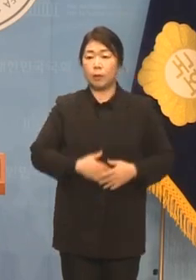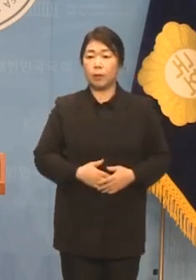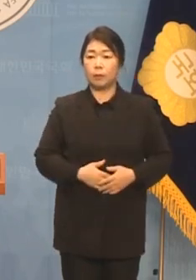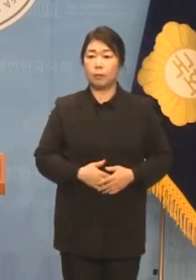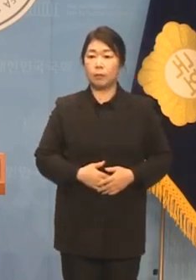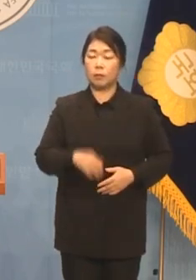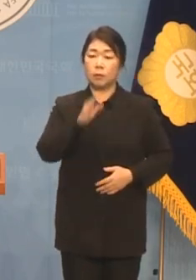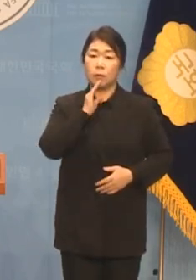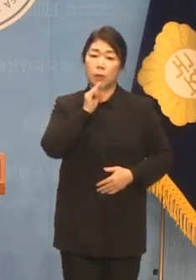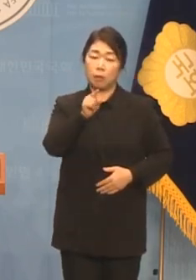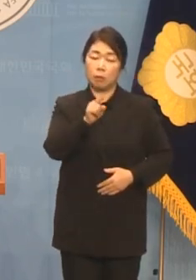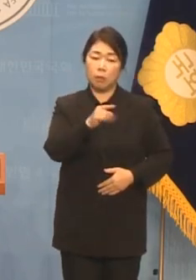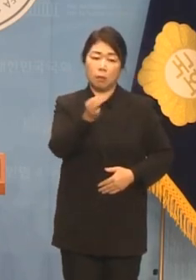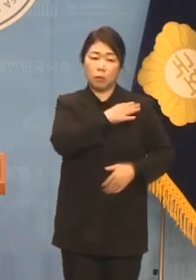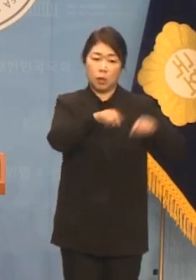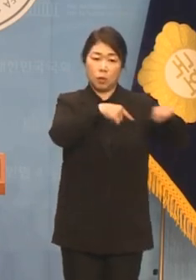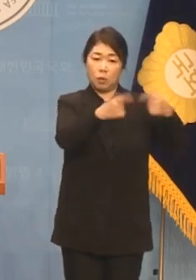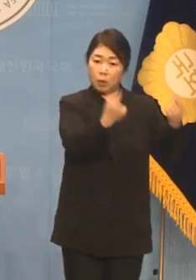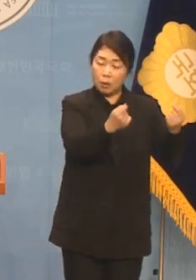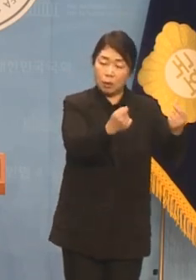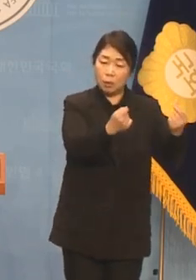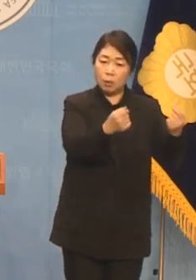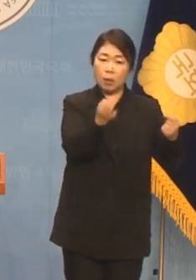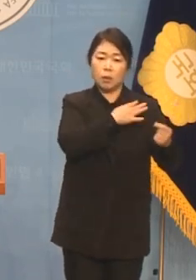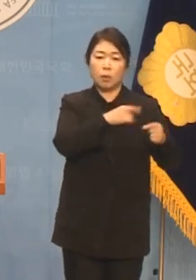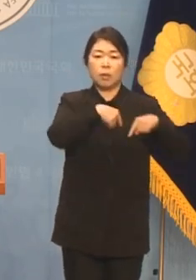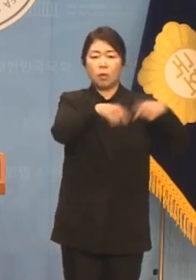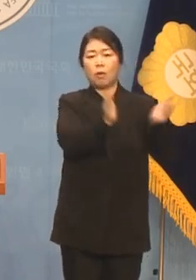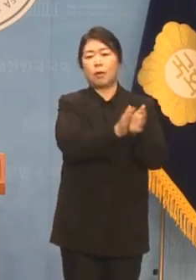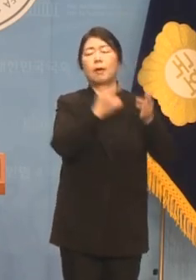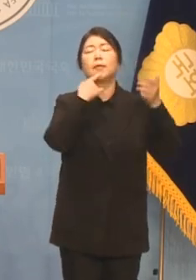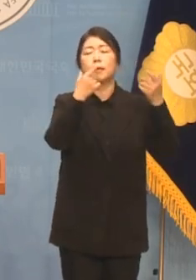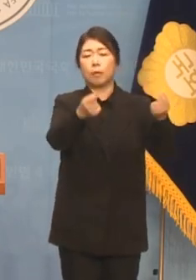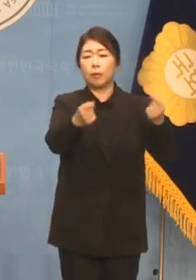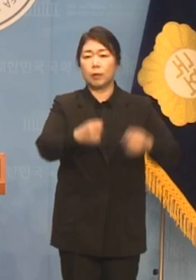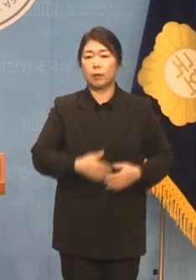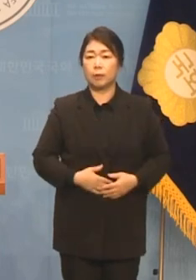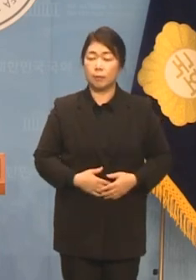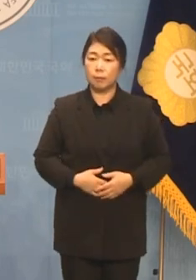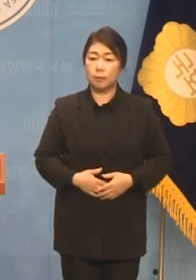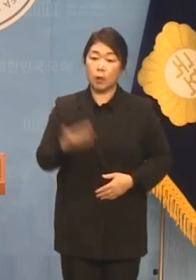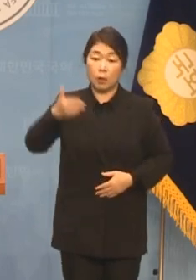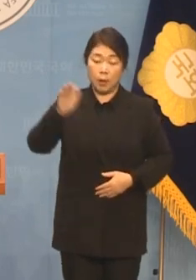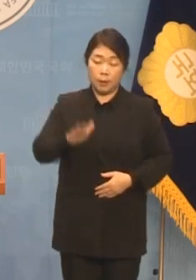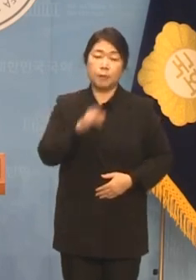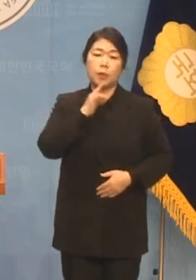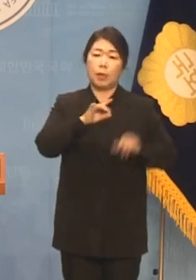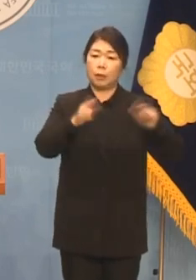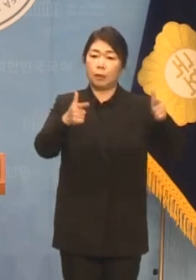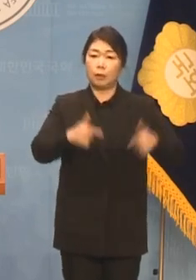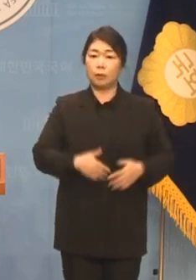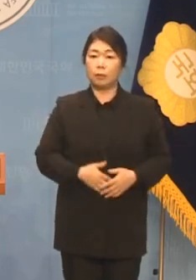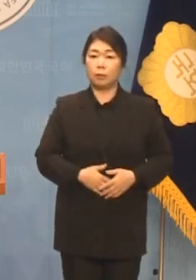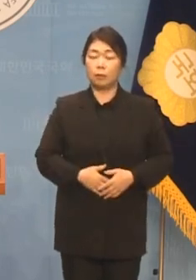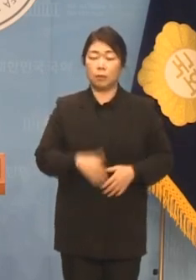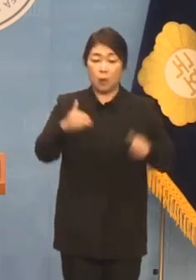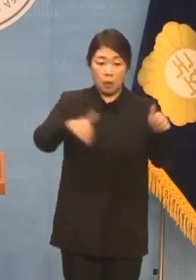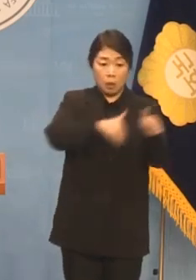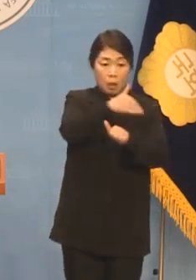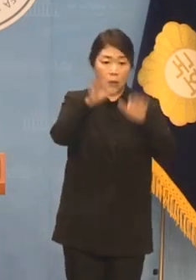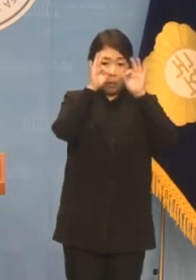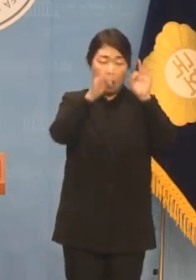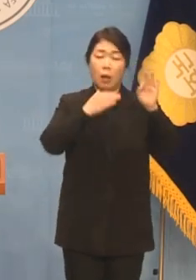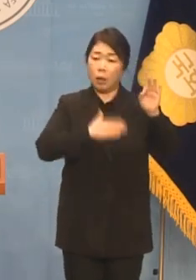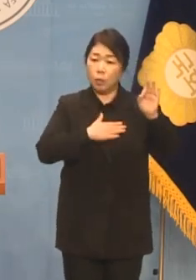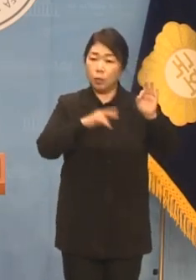과연 부자정당 그리고 재벌 정당 답습니다 하지만 그뿐만이 아닙니다 상황을 뻔히